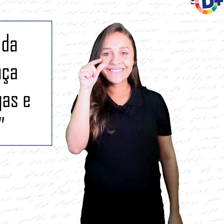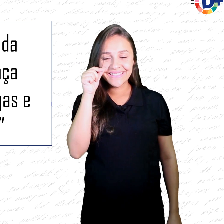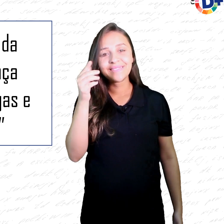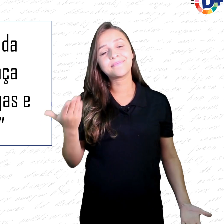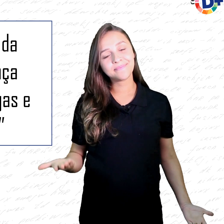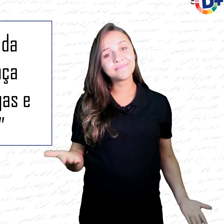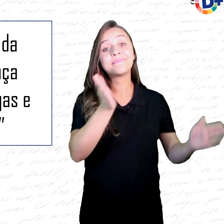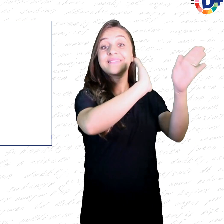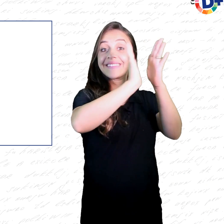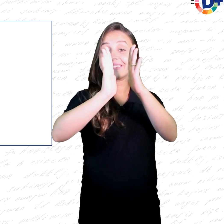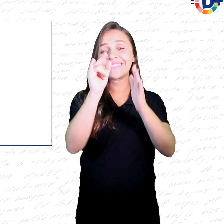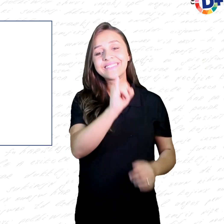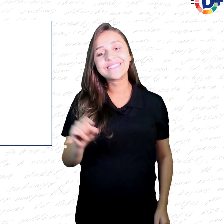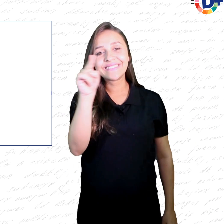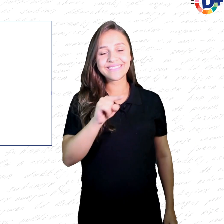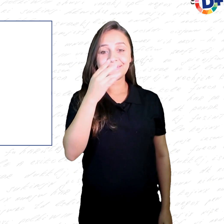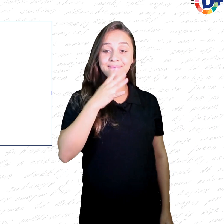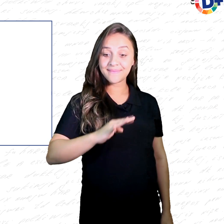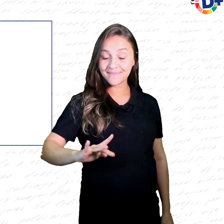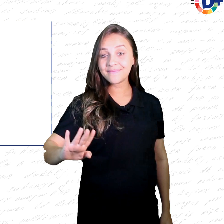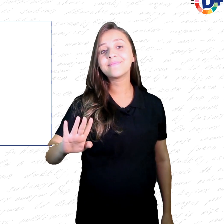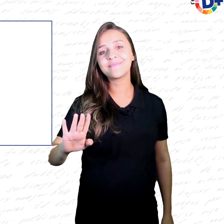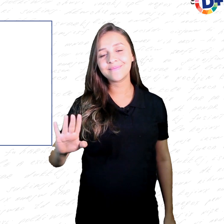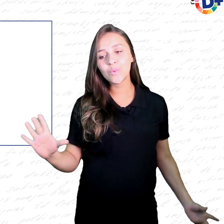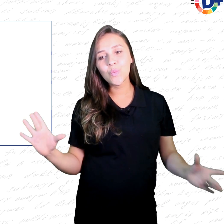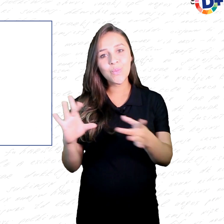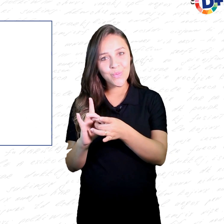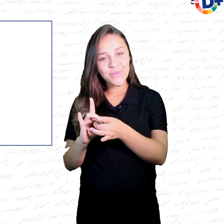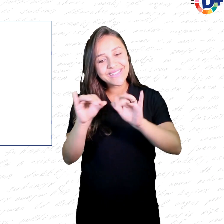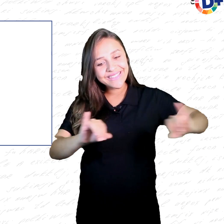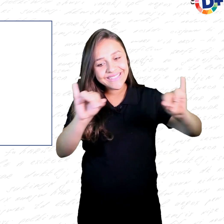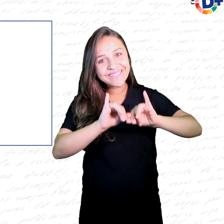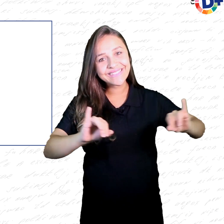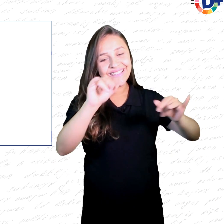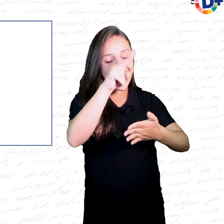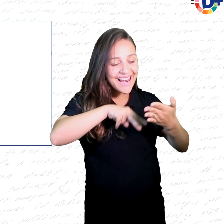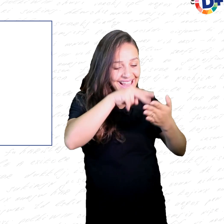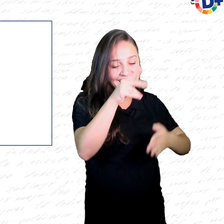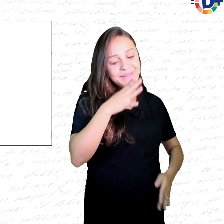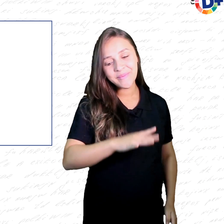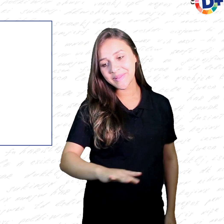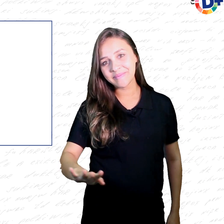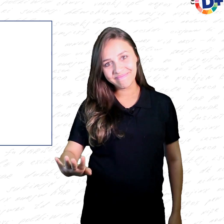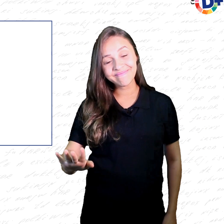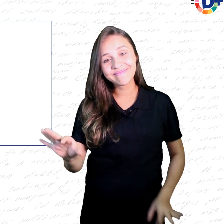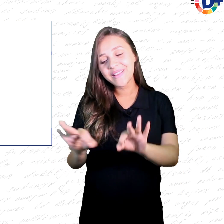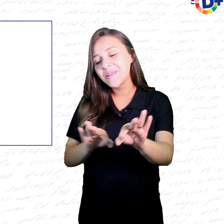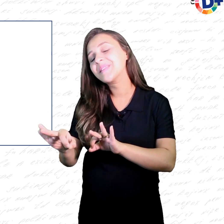coleção itaú criança que é associada à campanha leia para uma criança também é produzida e distribuída